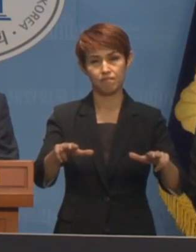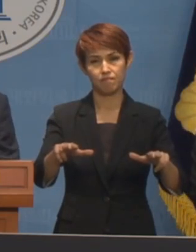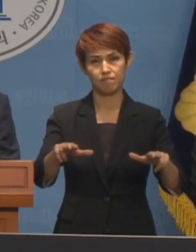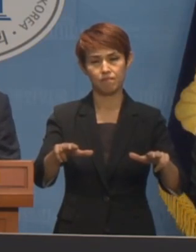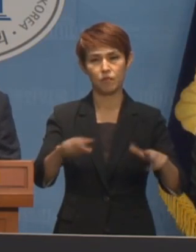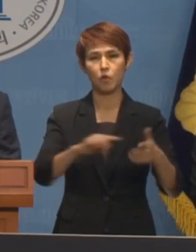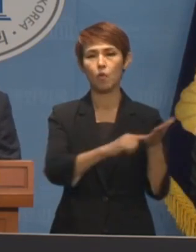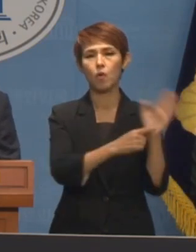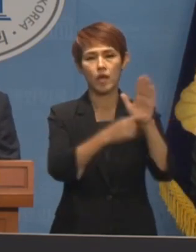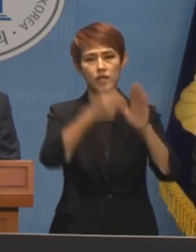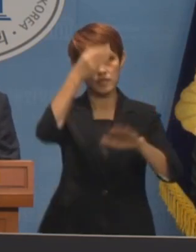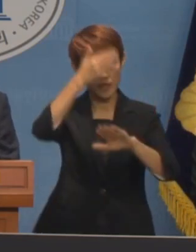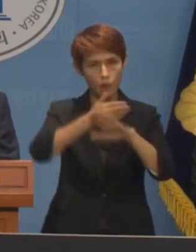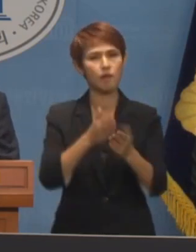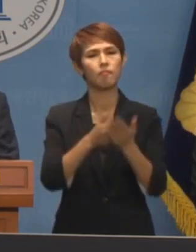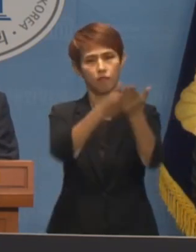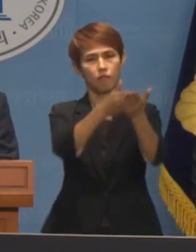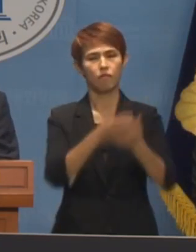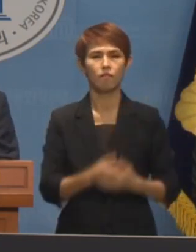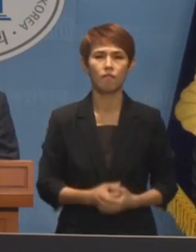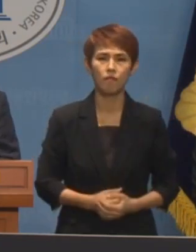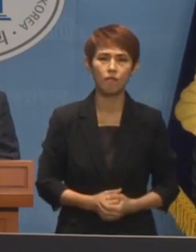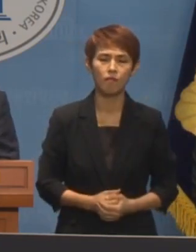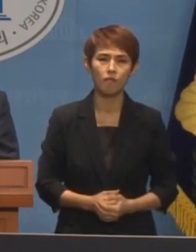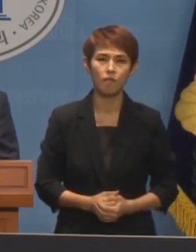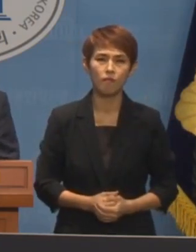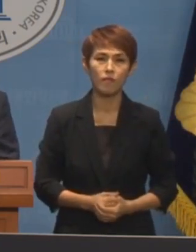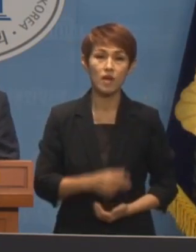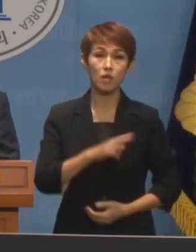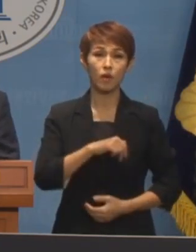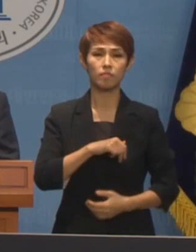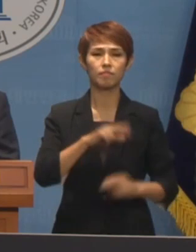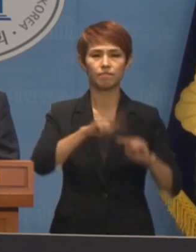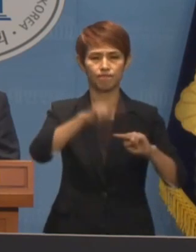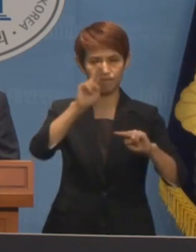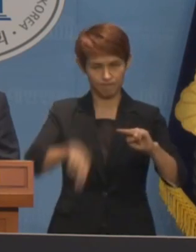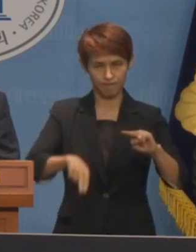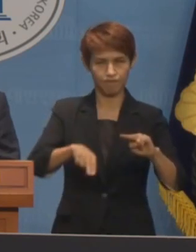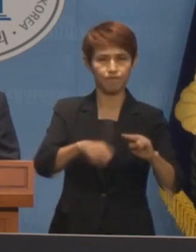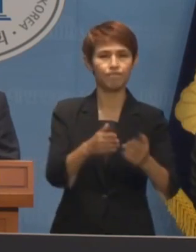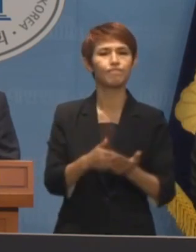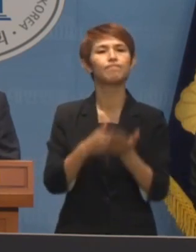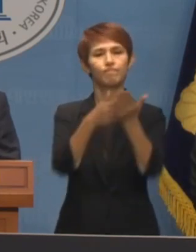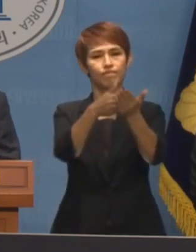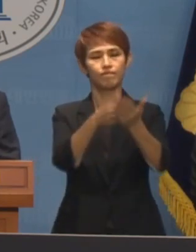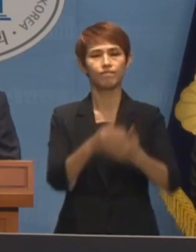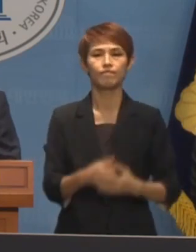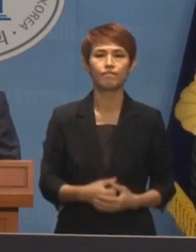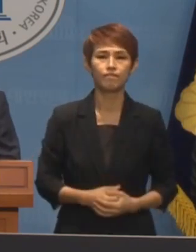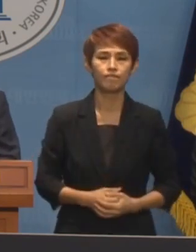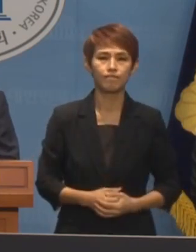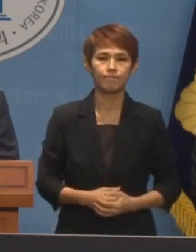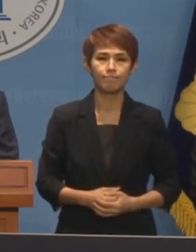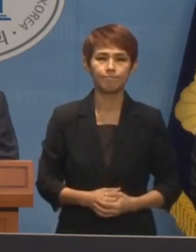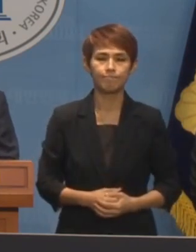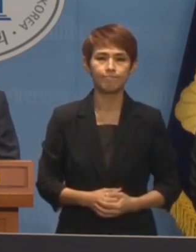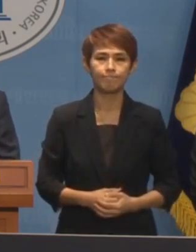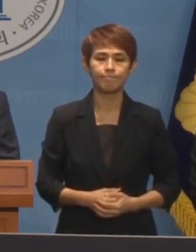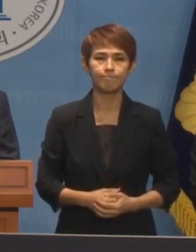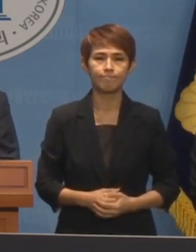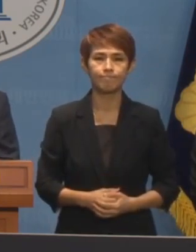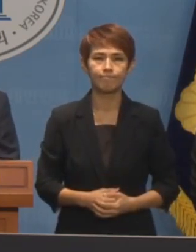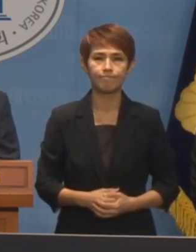공개 사과를 해야 할 것이며 의원직에서 사퇴하기를 바랍니다. 이상으로